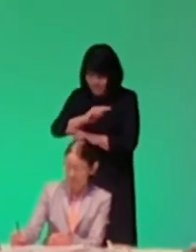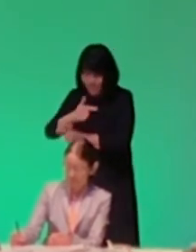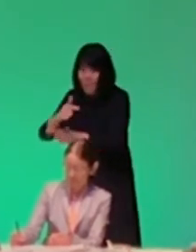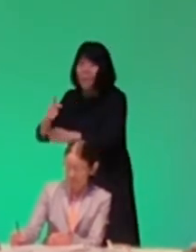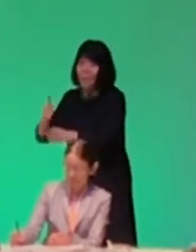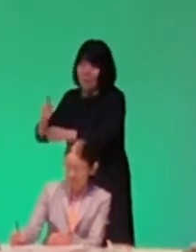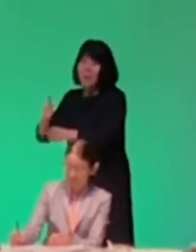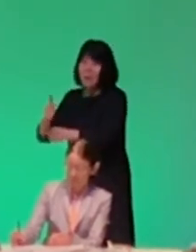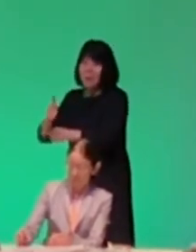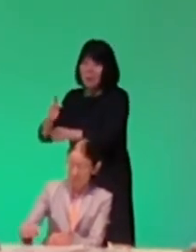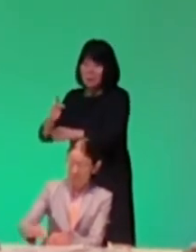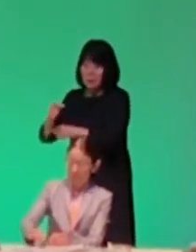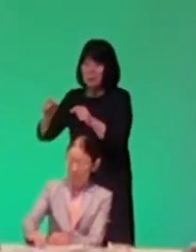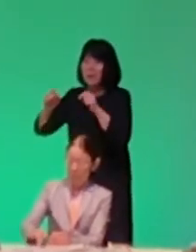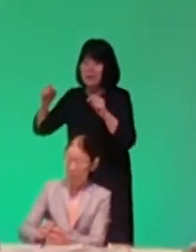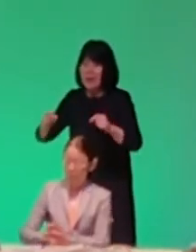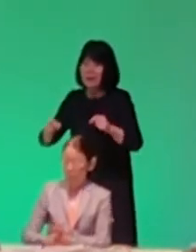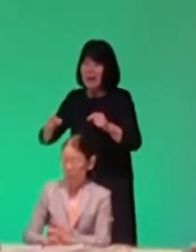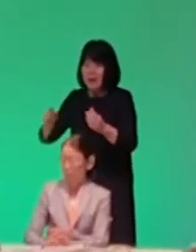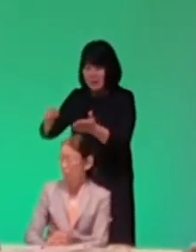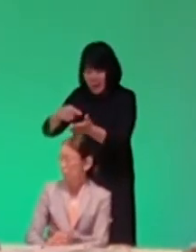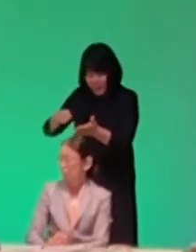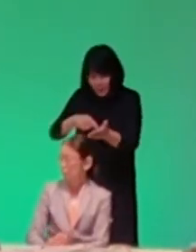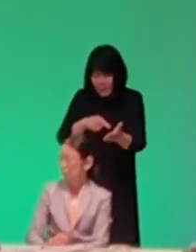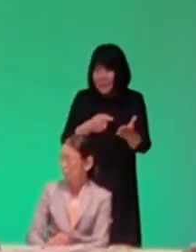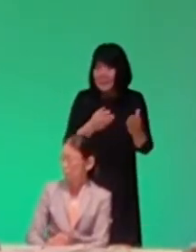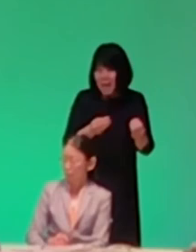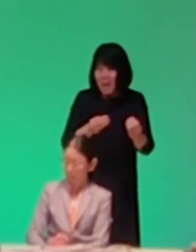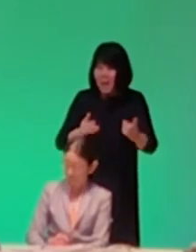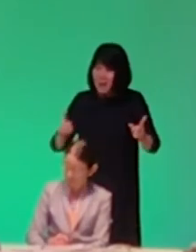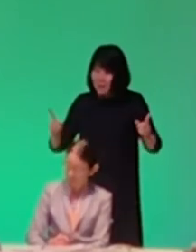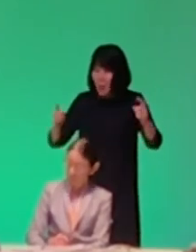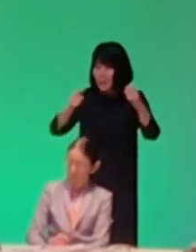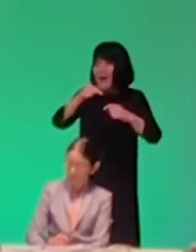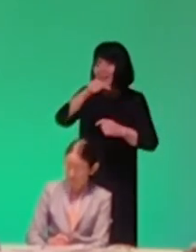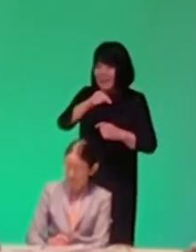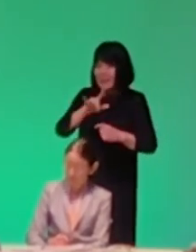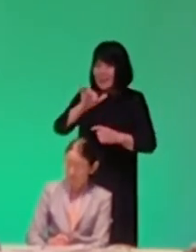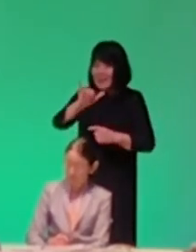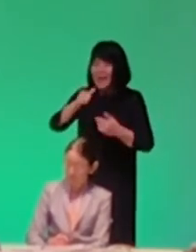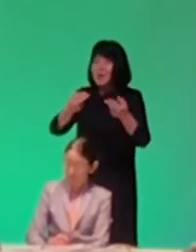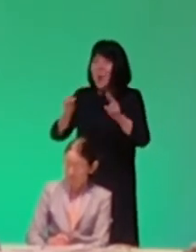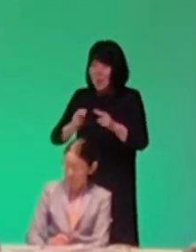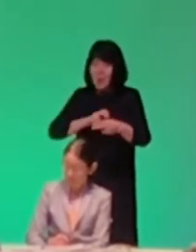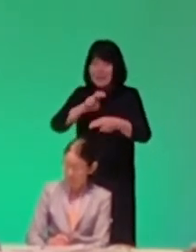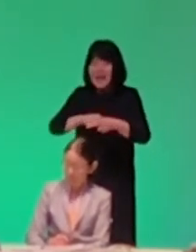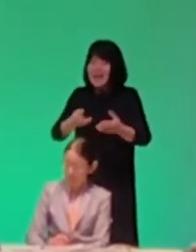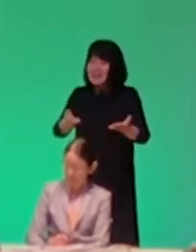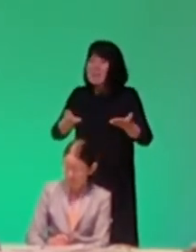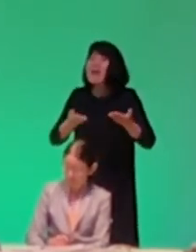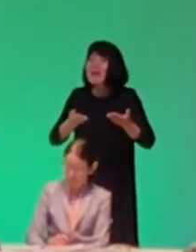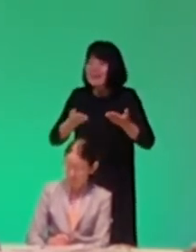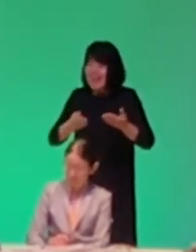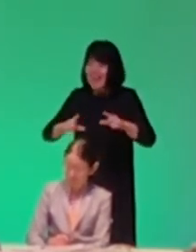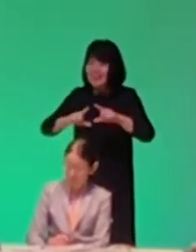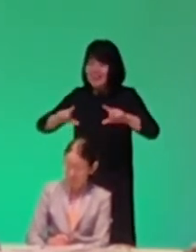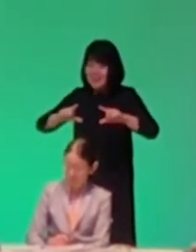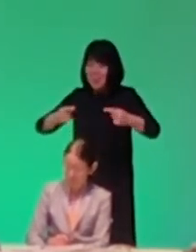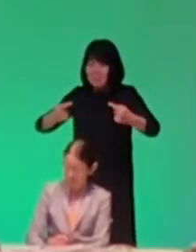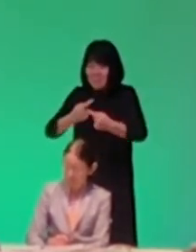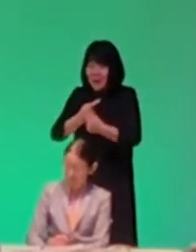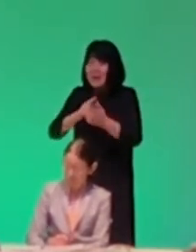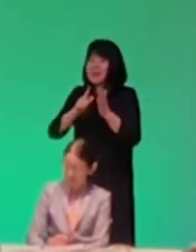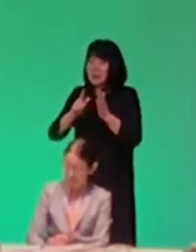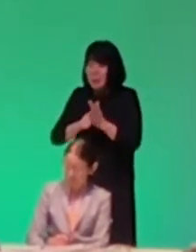こうことが収まって、国会に野党が出てきてくれて正常化した ところ